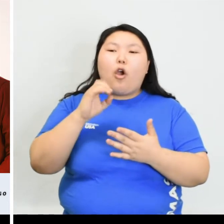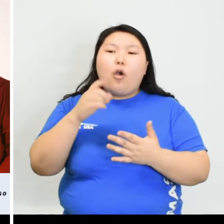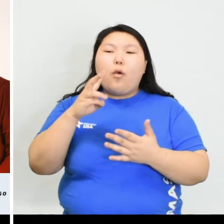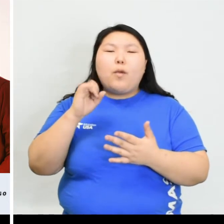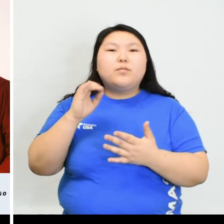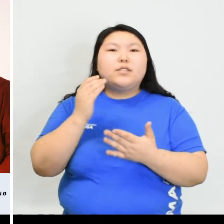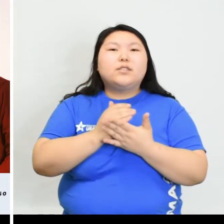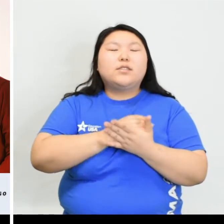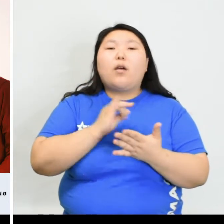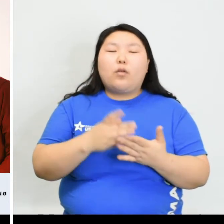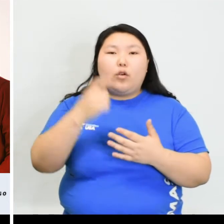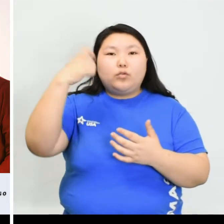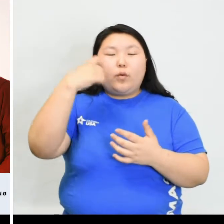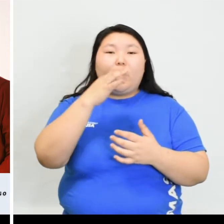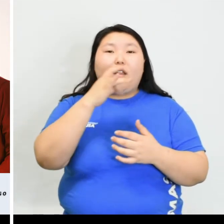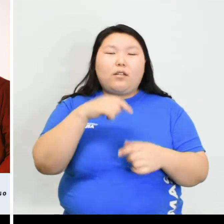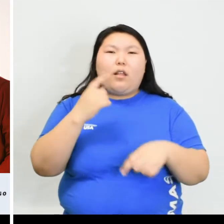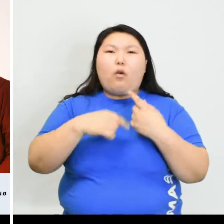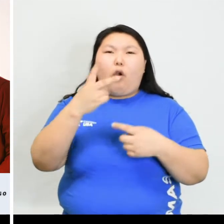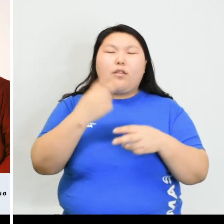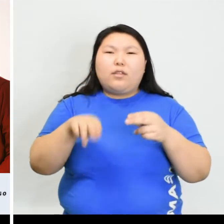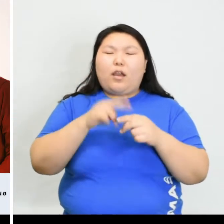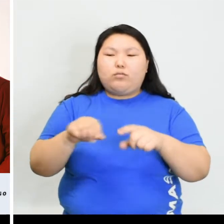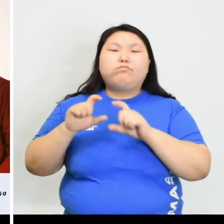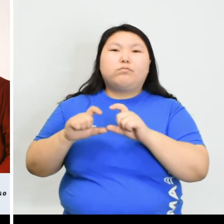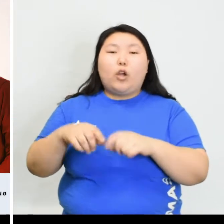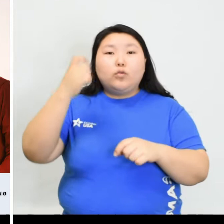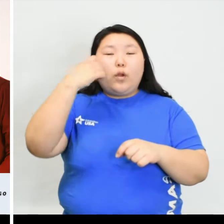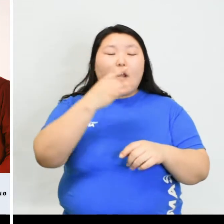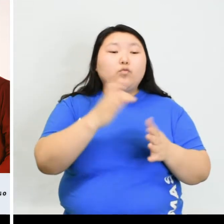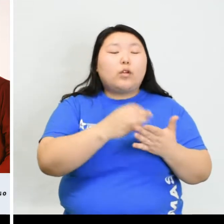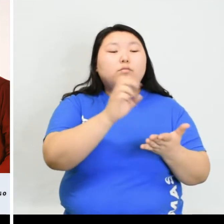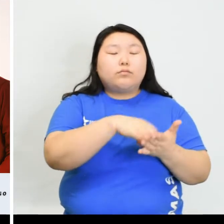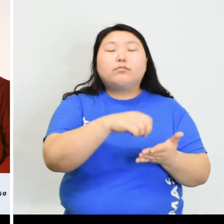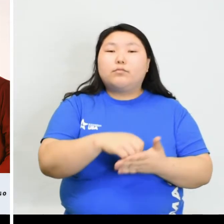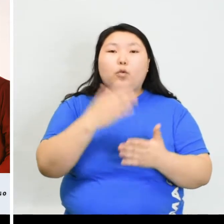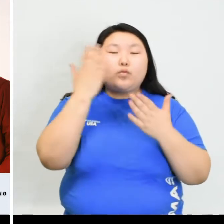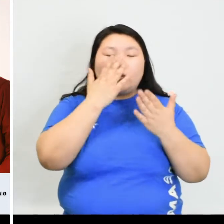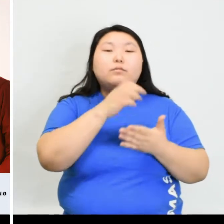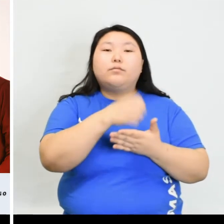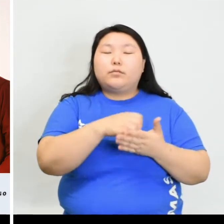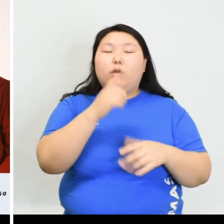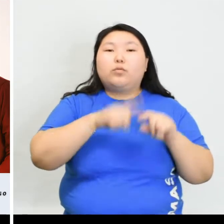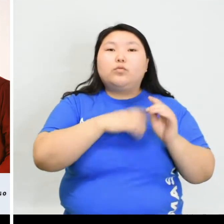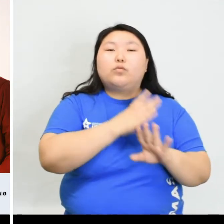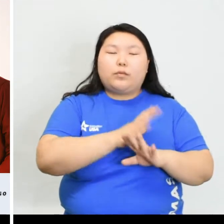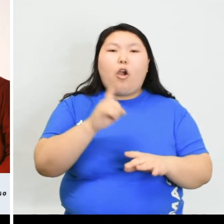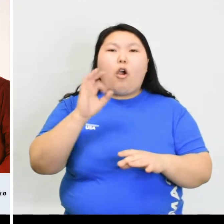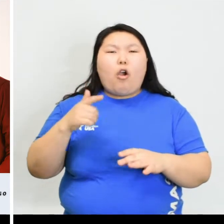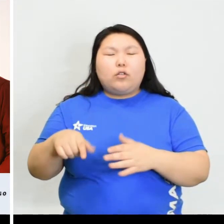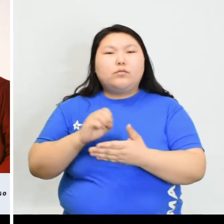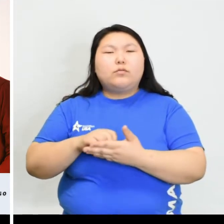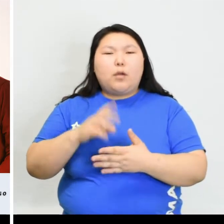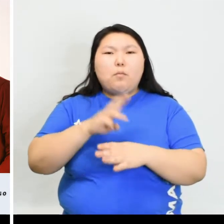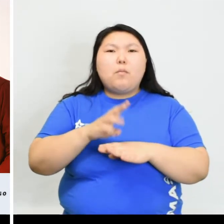заавар нь түрээсийн гэрээсээ бараг хоёр дахин зузаан. Түрээсийн гэрээ би зүгээр л ингээд зурал зурал ингээд уншаал уншаал гэс дуусгачих чам. Хогных нь тэр